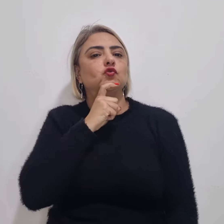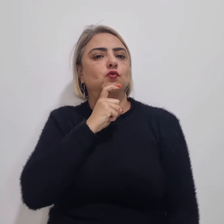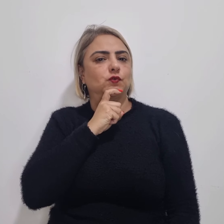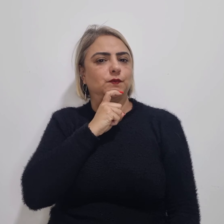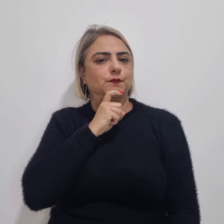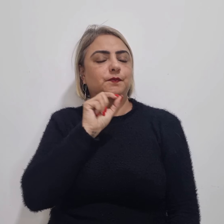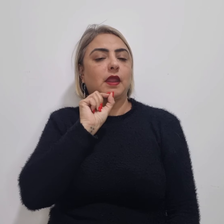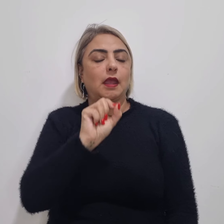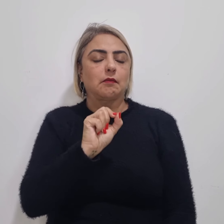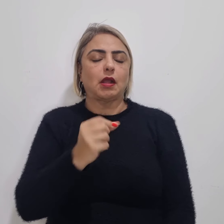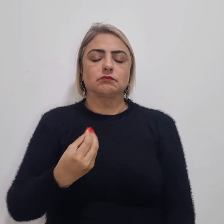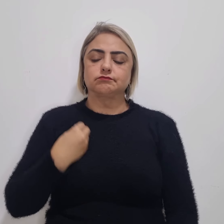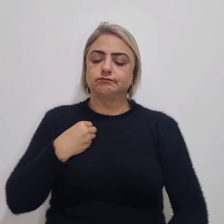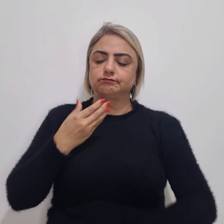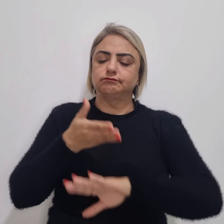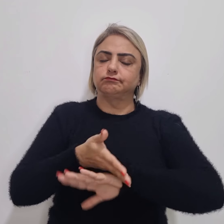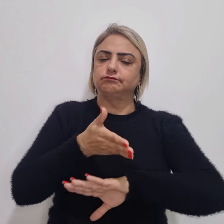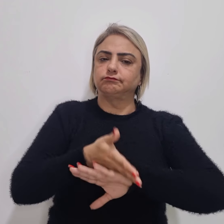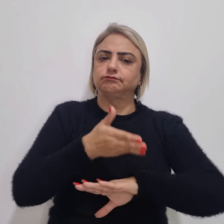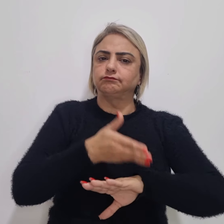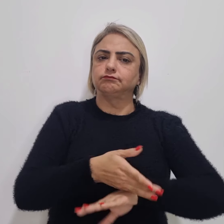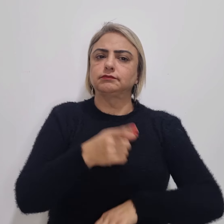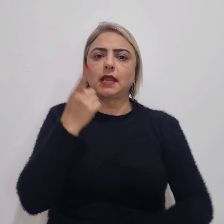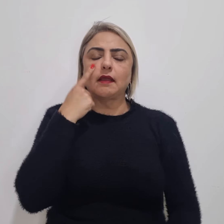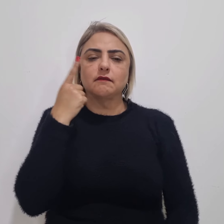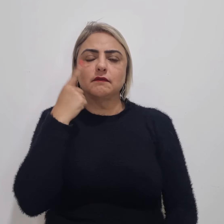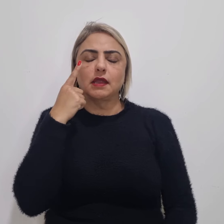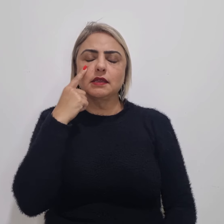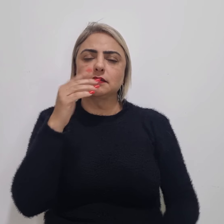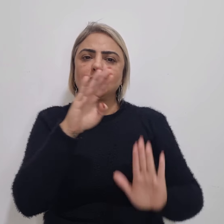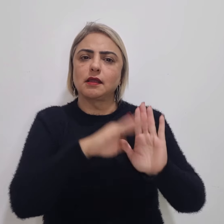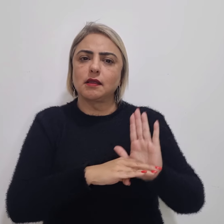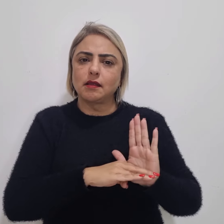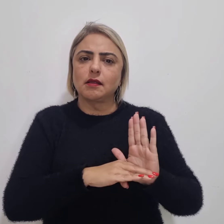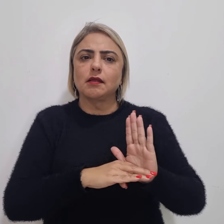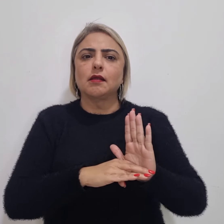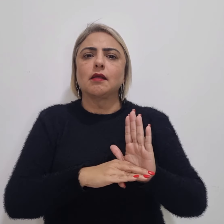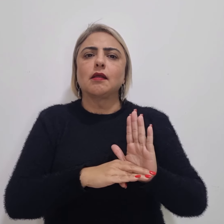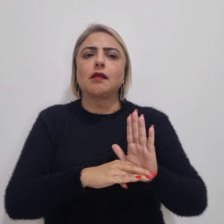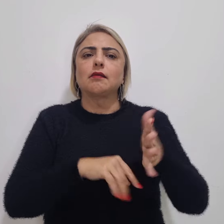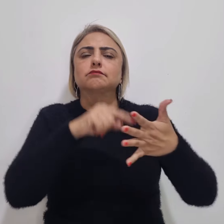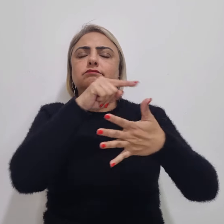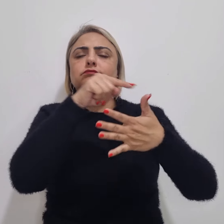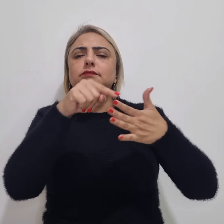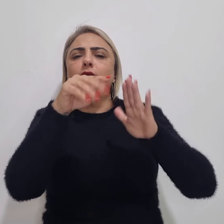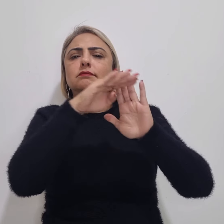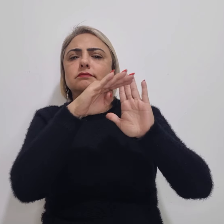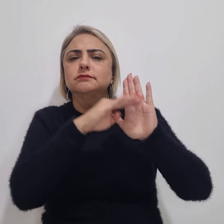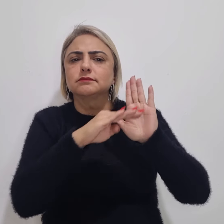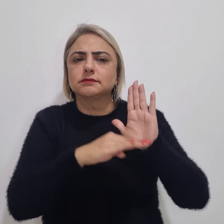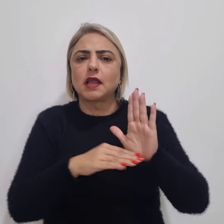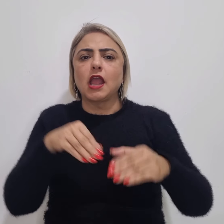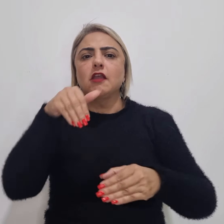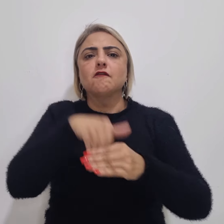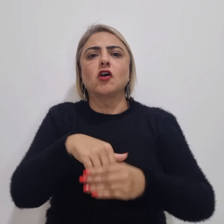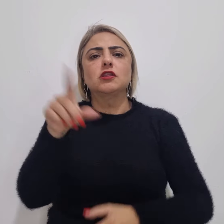participar da consulta, veja abaixo o passo a passo e vote não a este